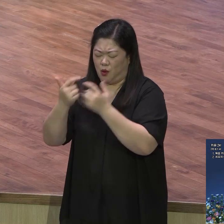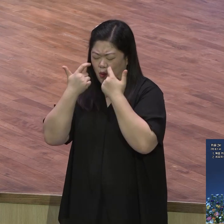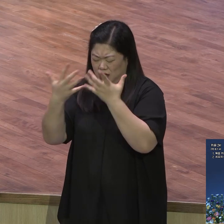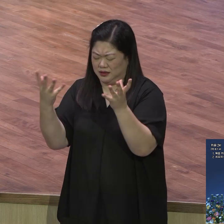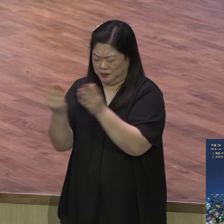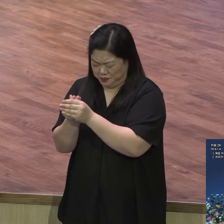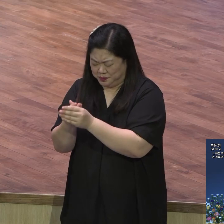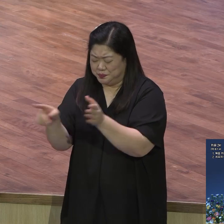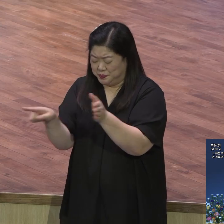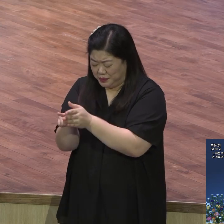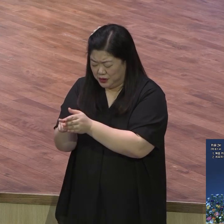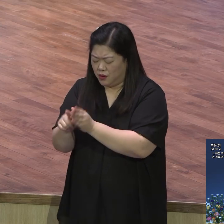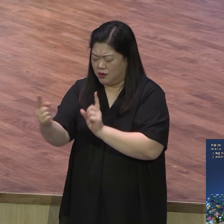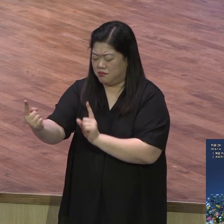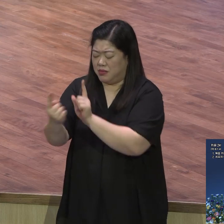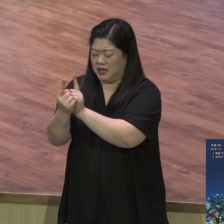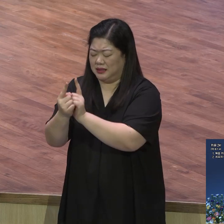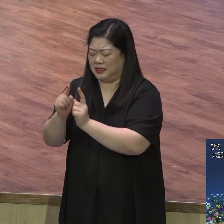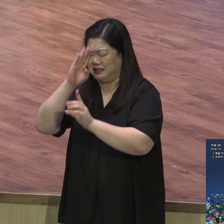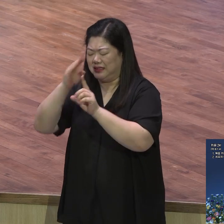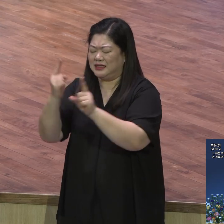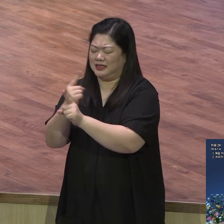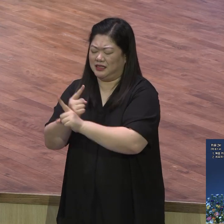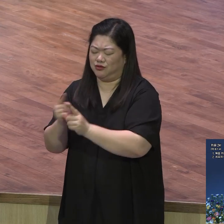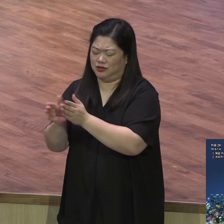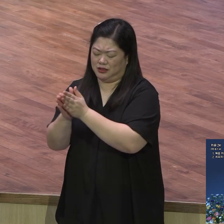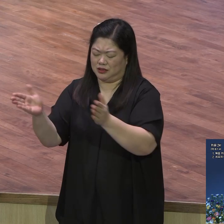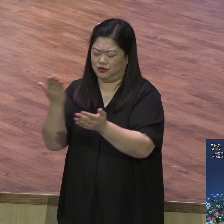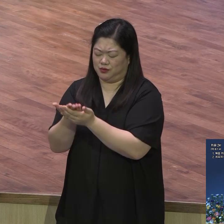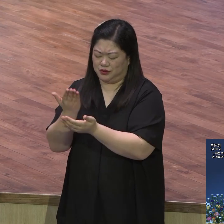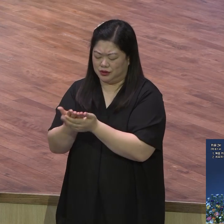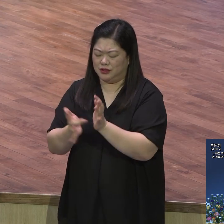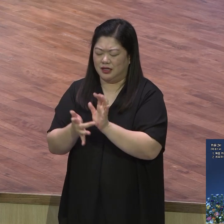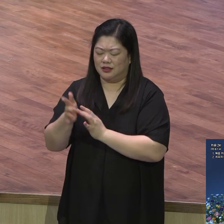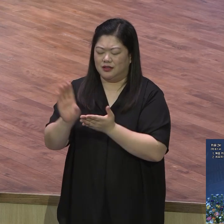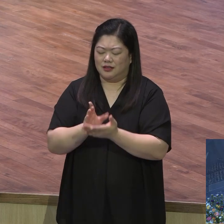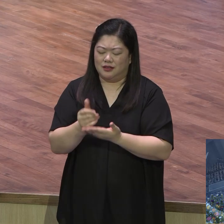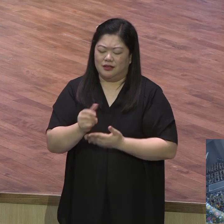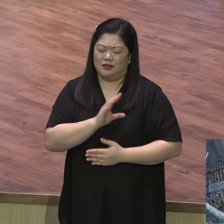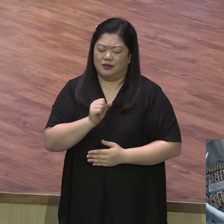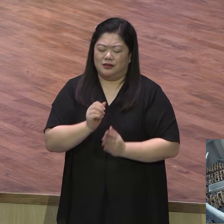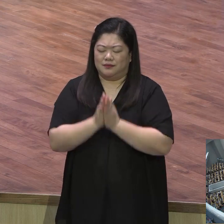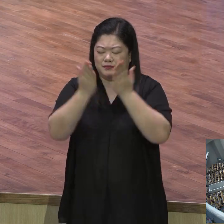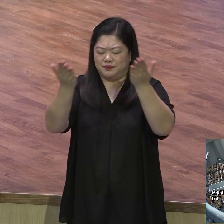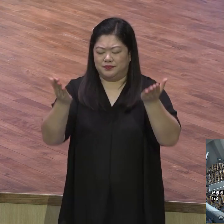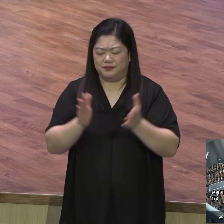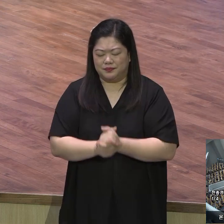청쾌하여 주옵사사 예수의 소름 받들어 기도합니다. 아멘